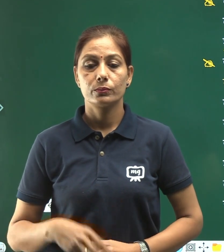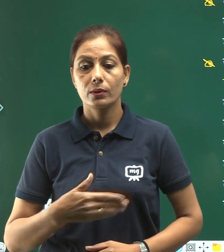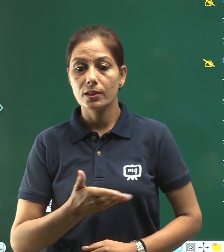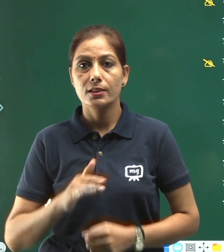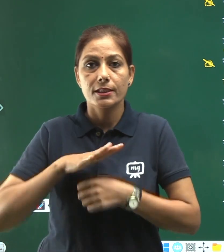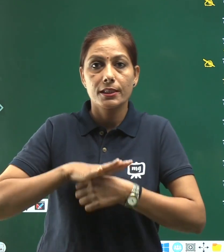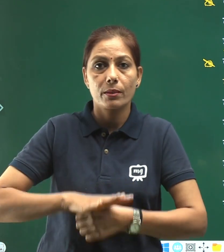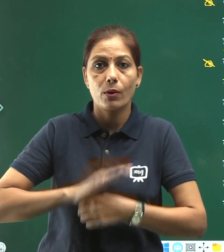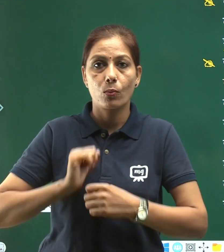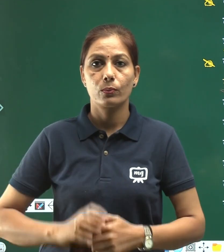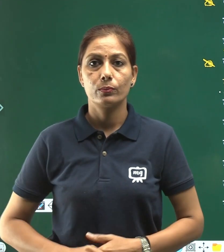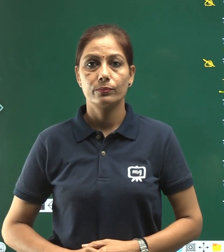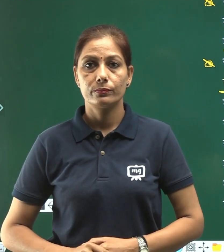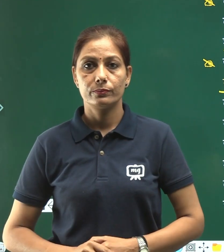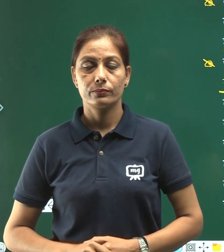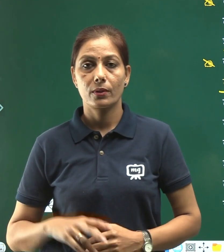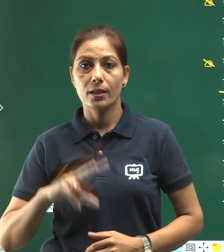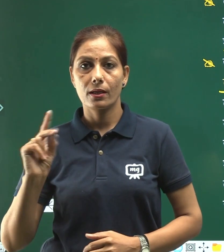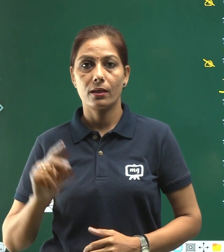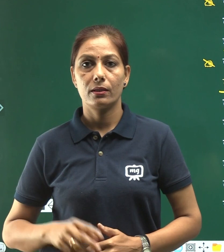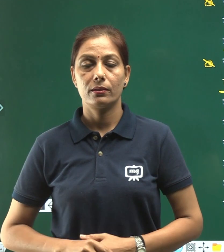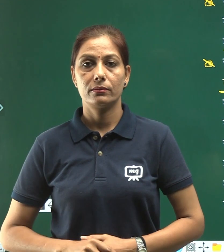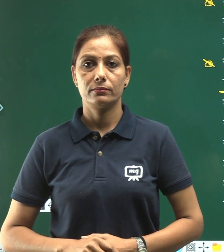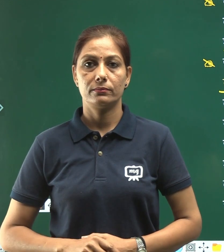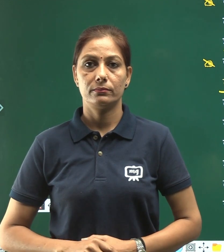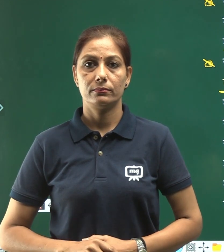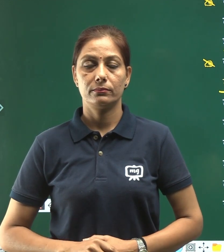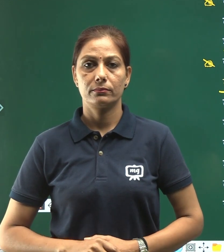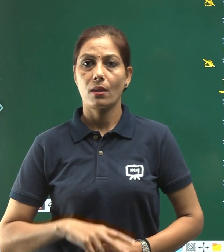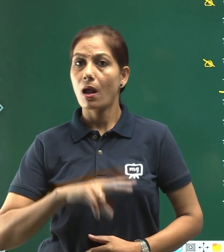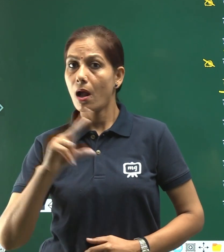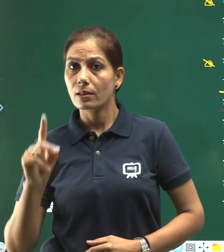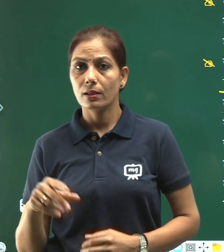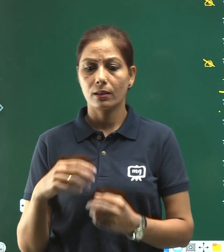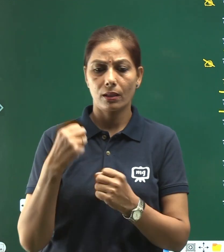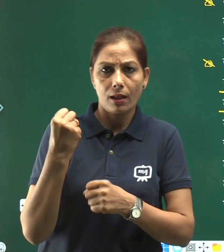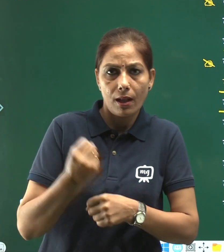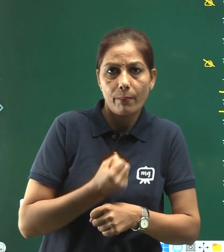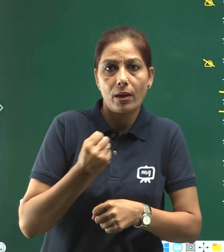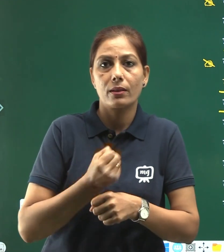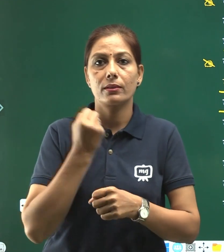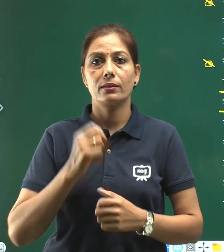किसी दबाव या अतिरिक्त मेहनत की